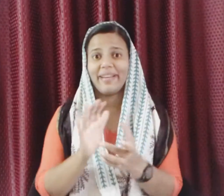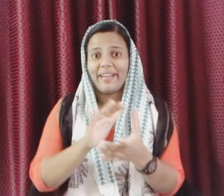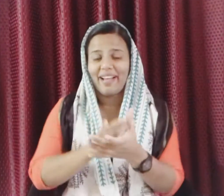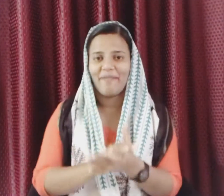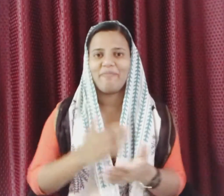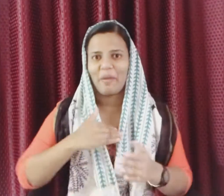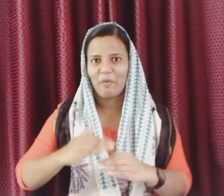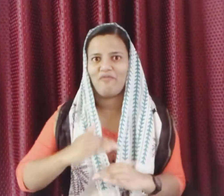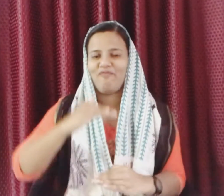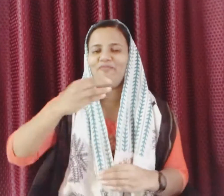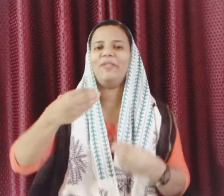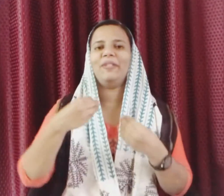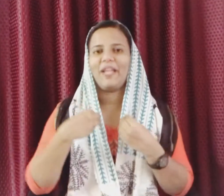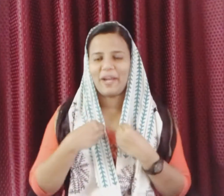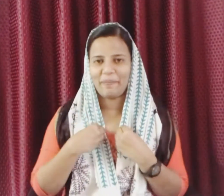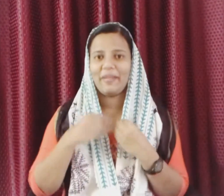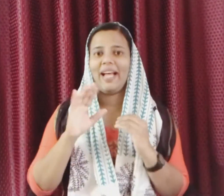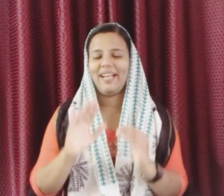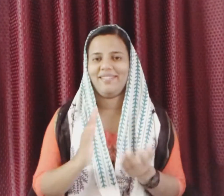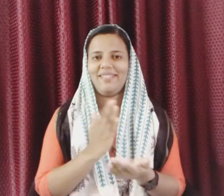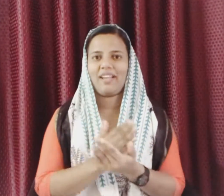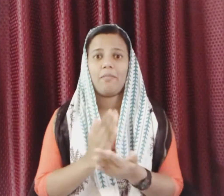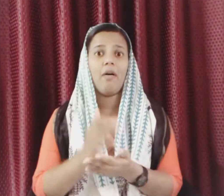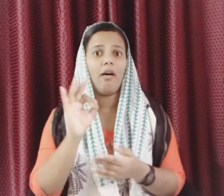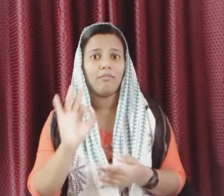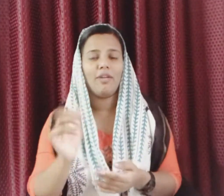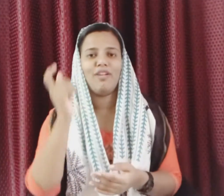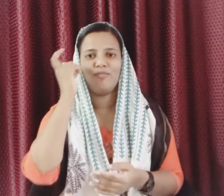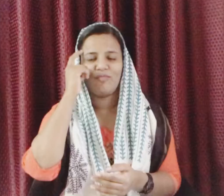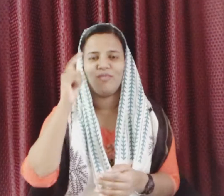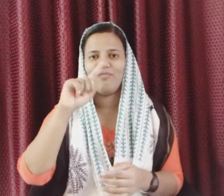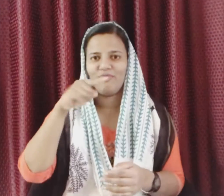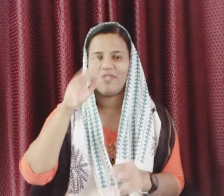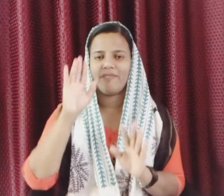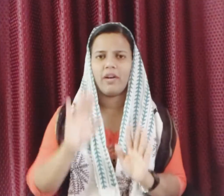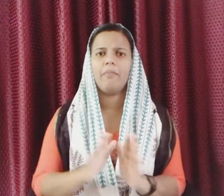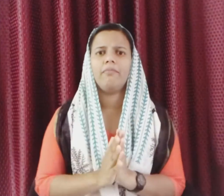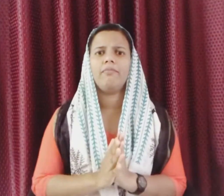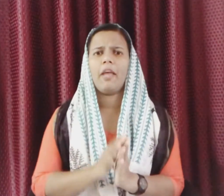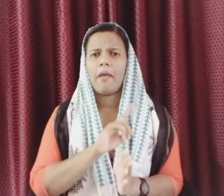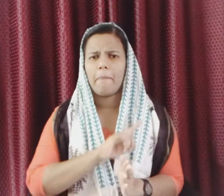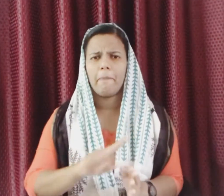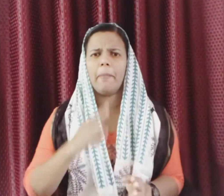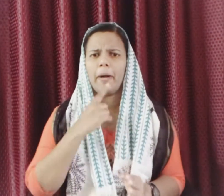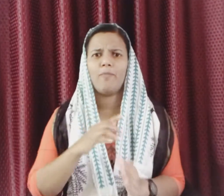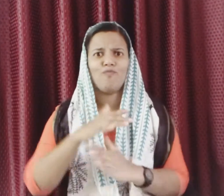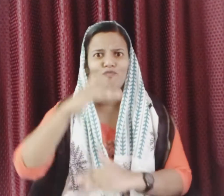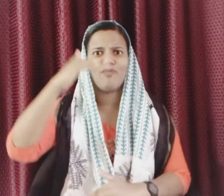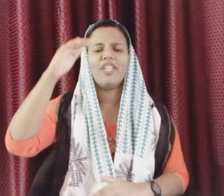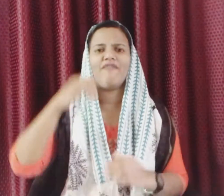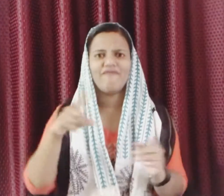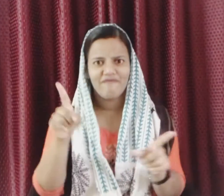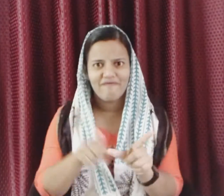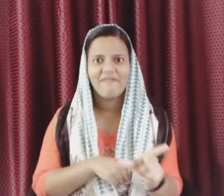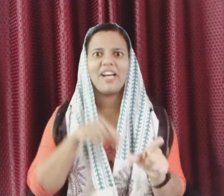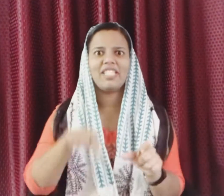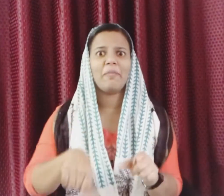കരം കൊണ്ട് നമ്മളെ വളർത്തുക തന്നെ ചെയ്യും. കേട്ടോ, അതുകൊണ്ട് ആ ഒരു ബോധത്തോടെ വേണം ജീവിക്കാൻ. എപ്പോഴും പറയണം ഇത് വളർച്ചയുടെ വർഷമാണ്, ദ ഇയർ